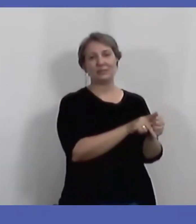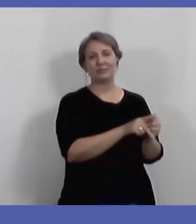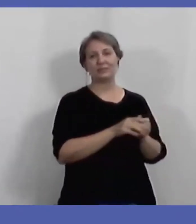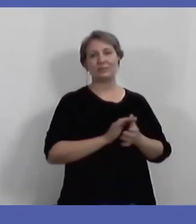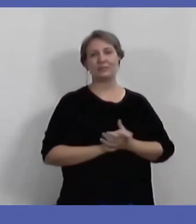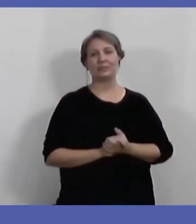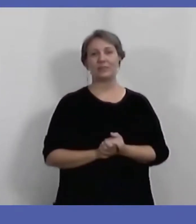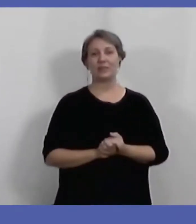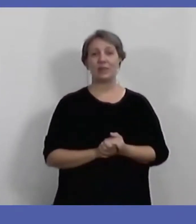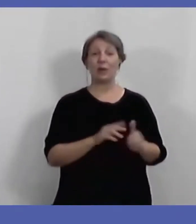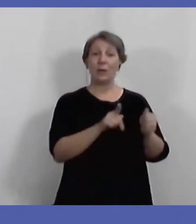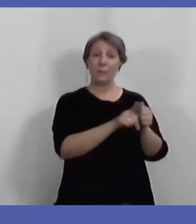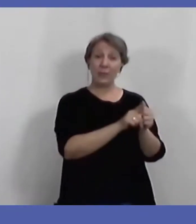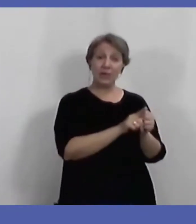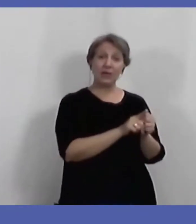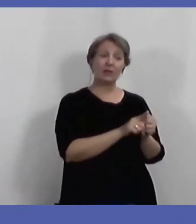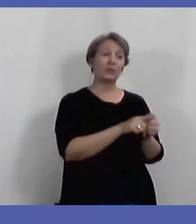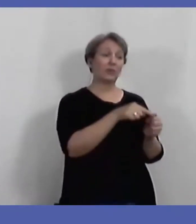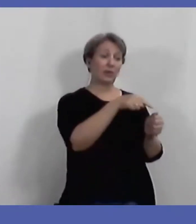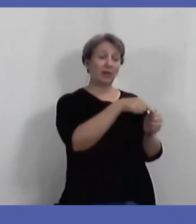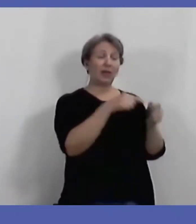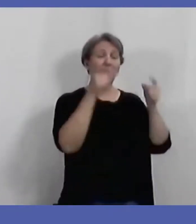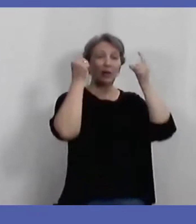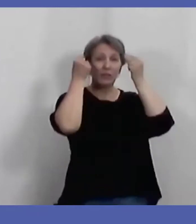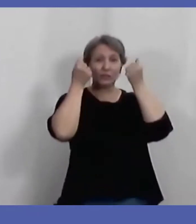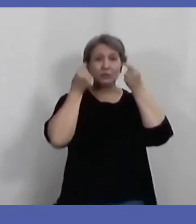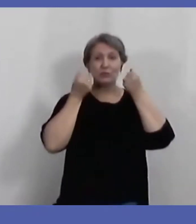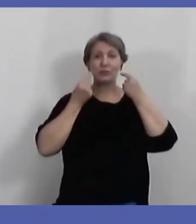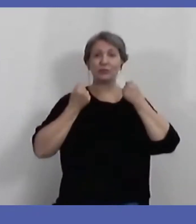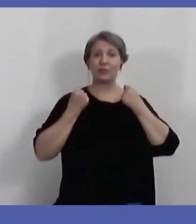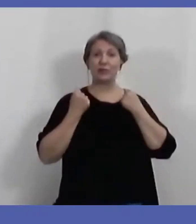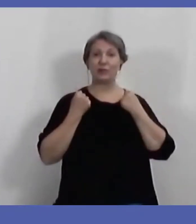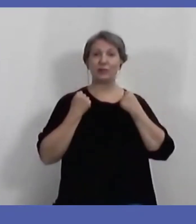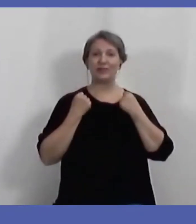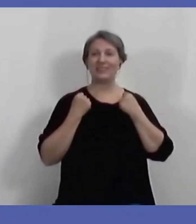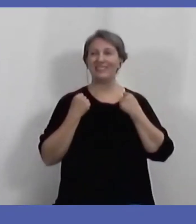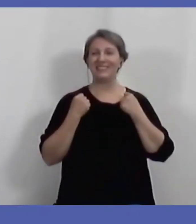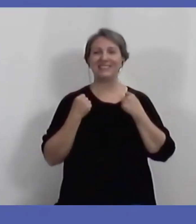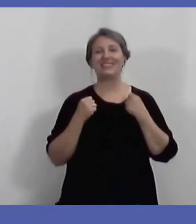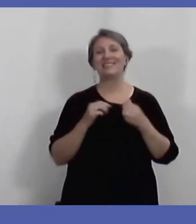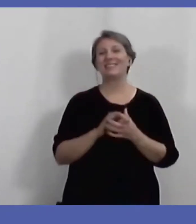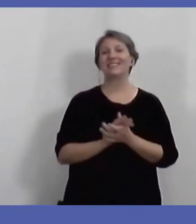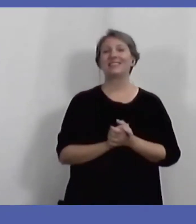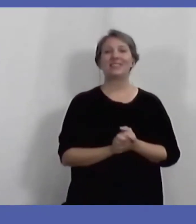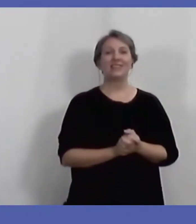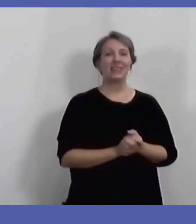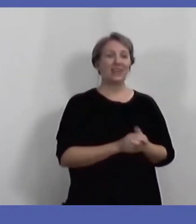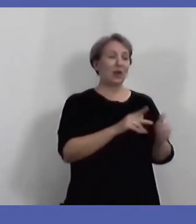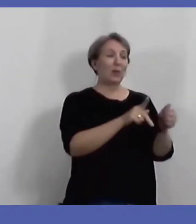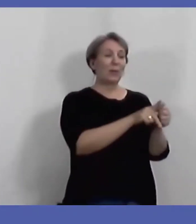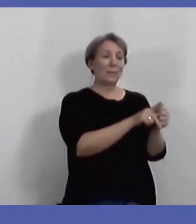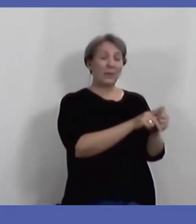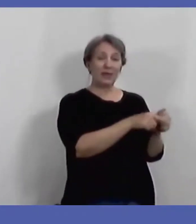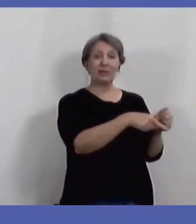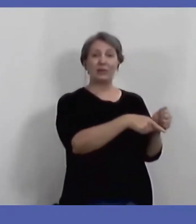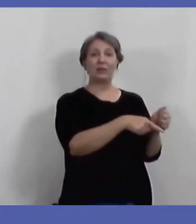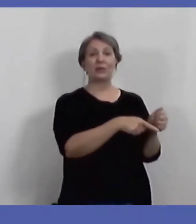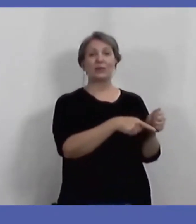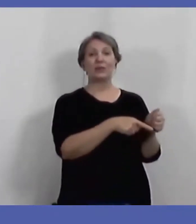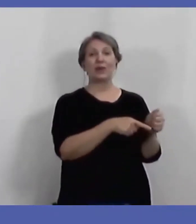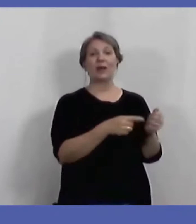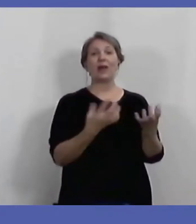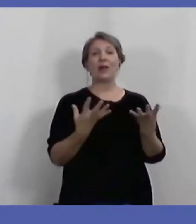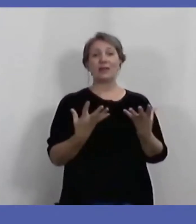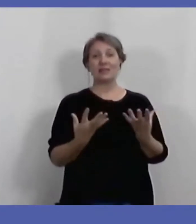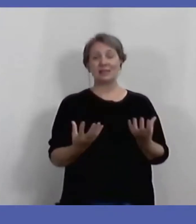de convertido, era crente, mas era um judeuzão, né? Ó Senhor Jesus. Mas o